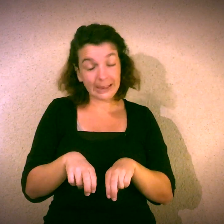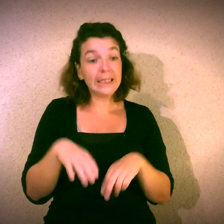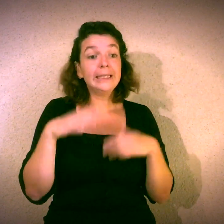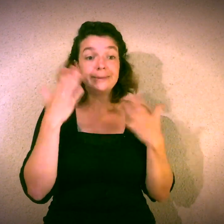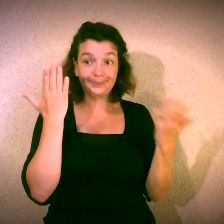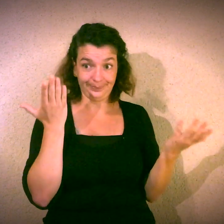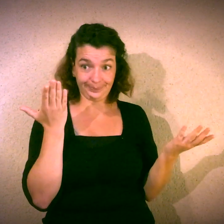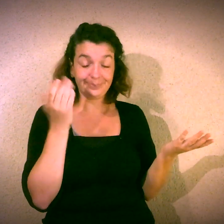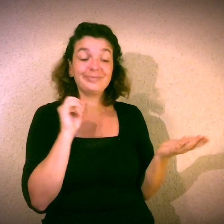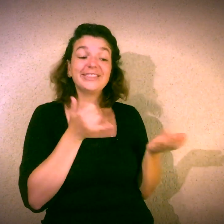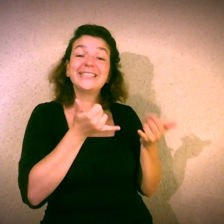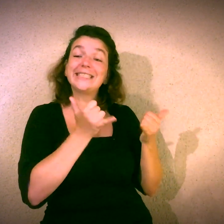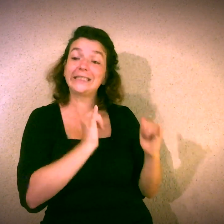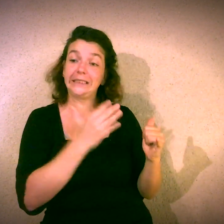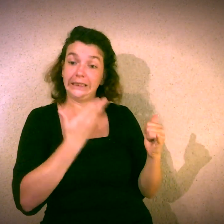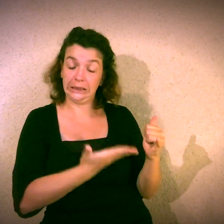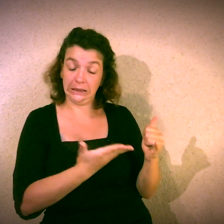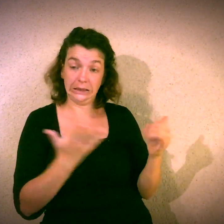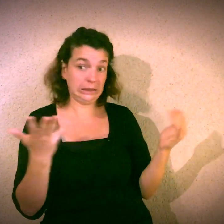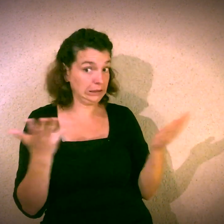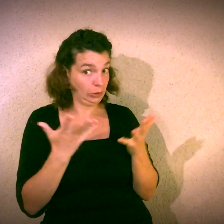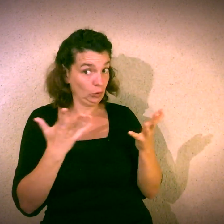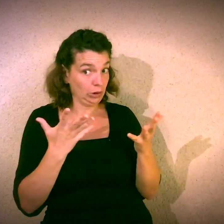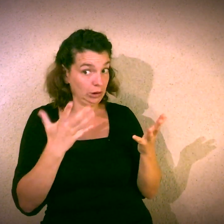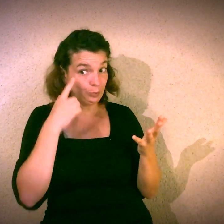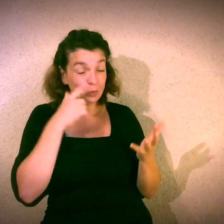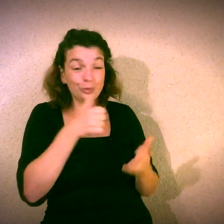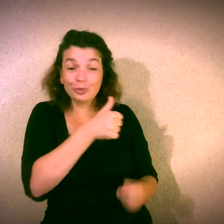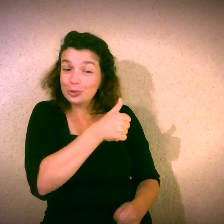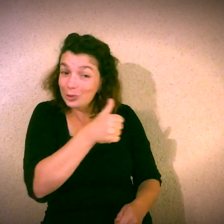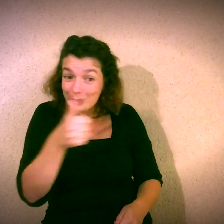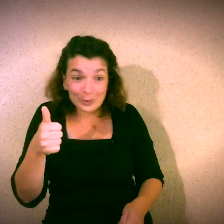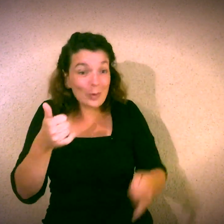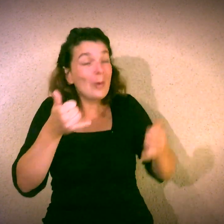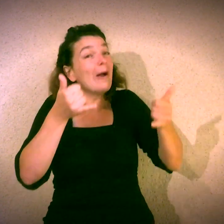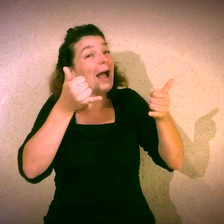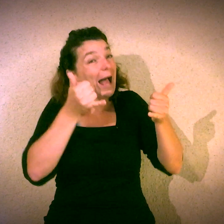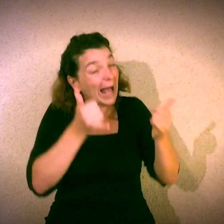Une chaise, dit-il, est faite pour s'asseoir dessus.